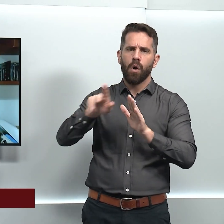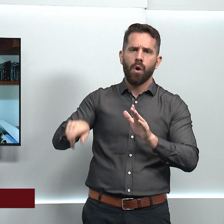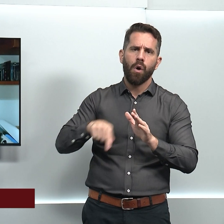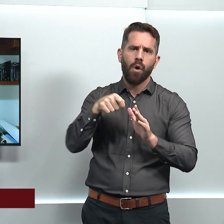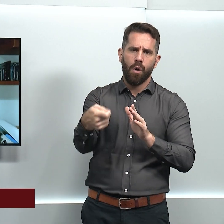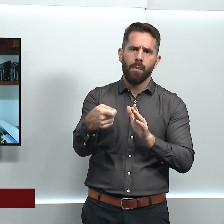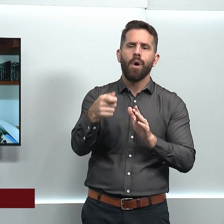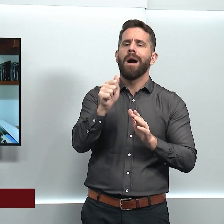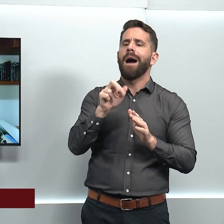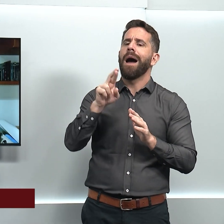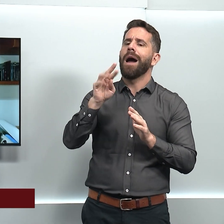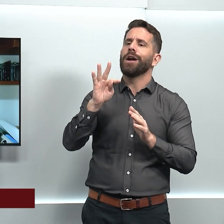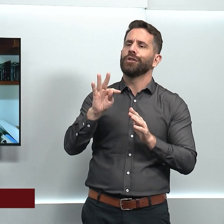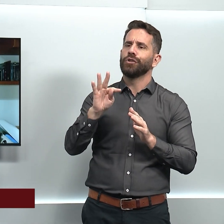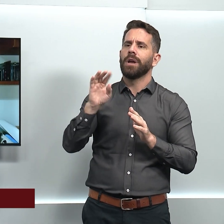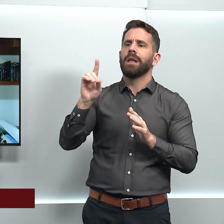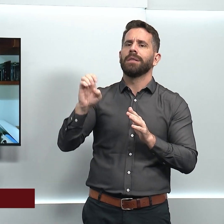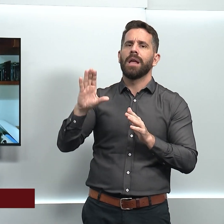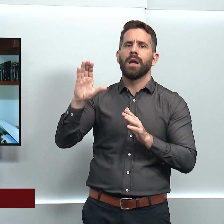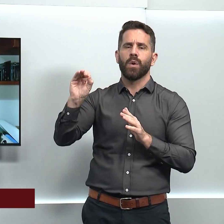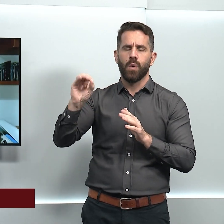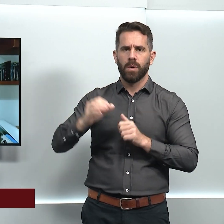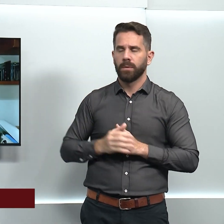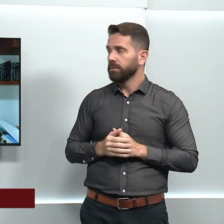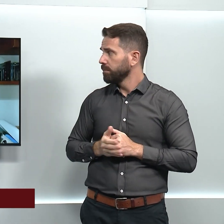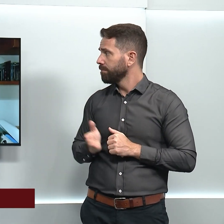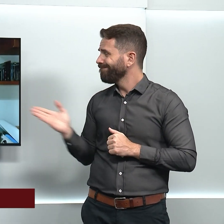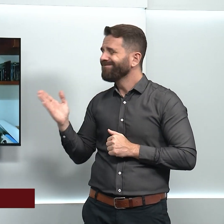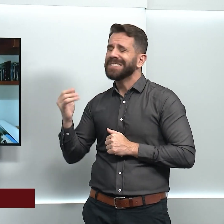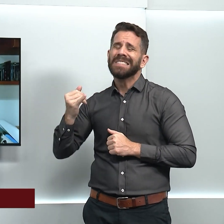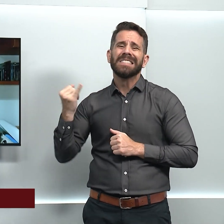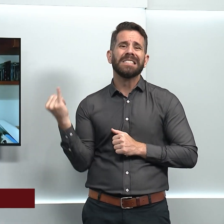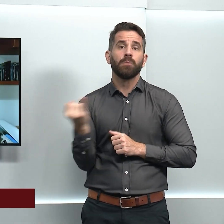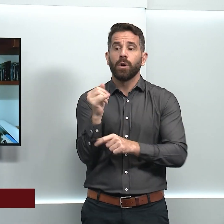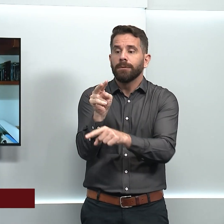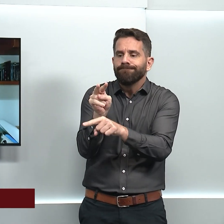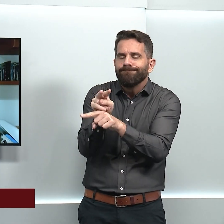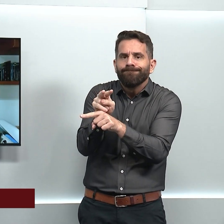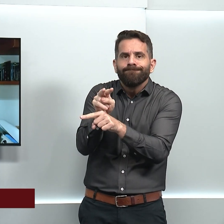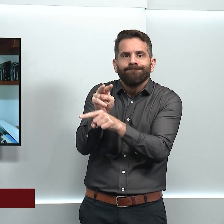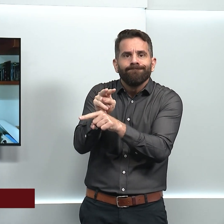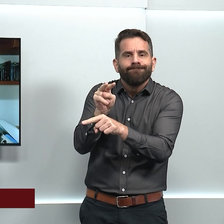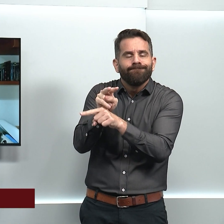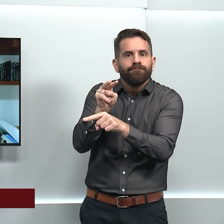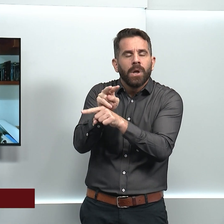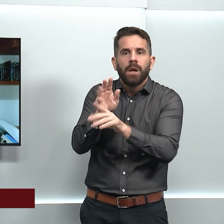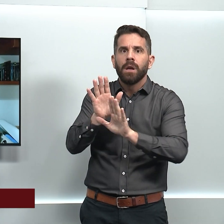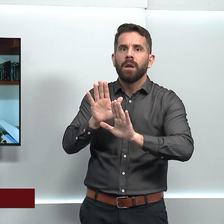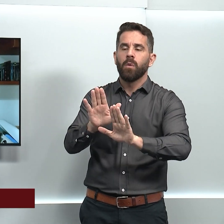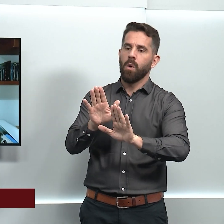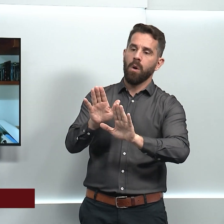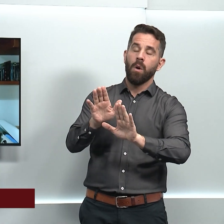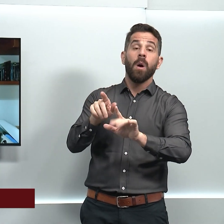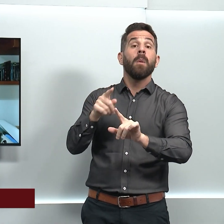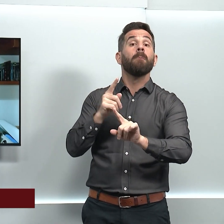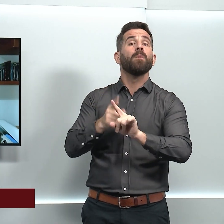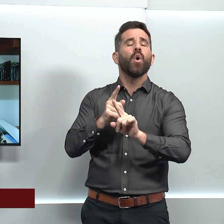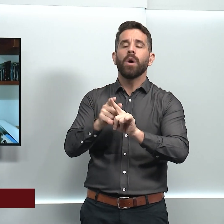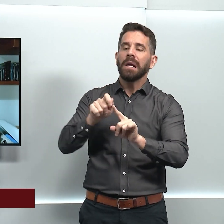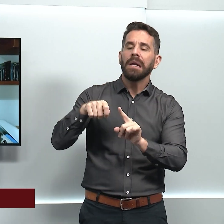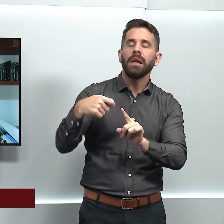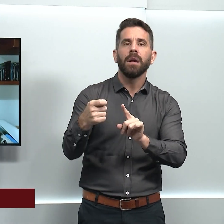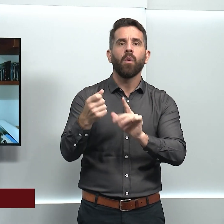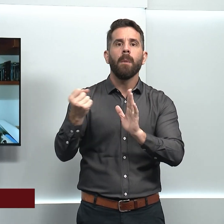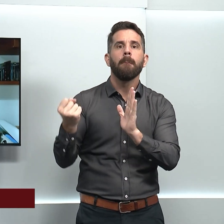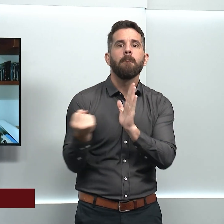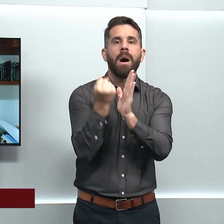de preservá-lo é principalmente por você imaginar que você está preservando um tempo, uma história,